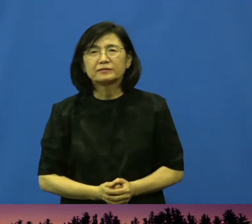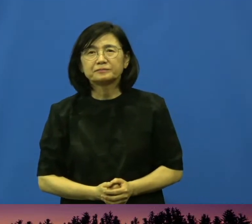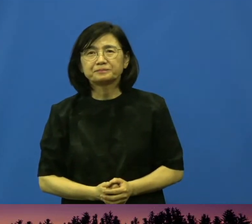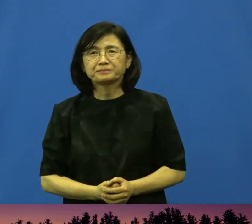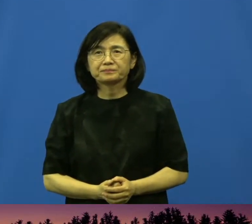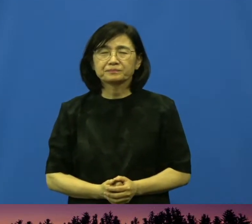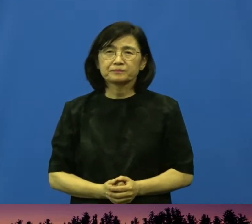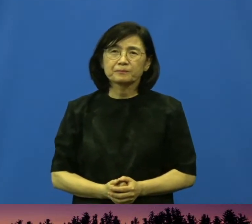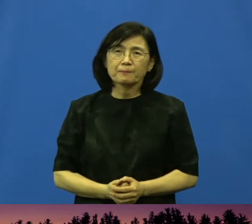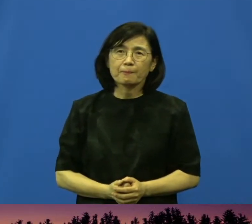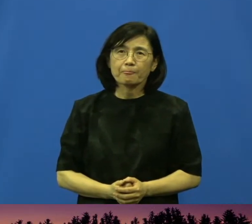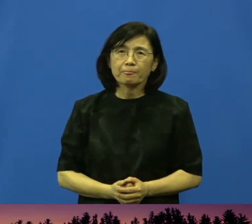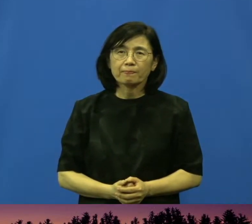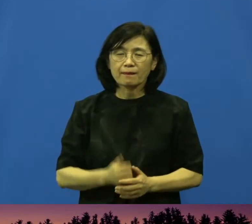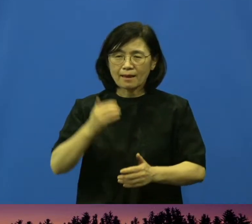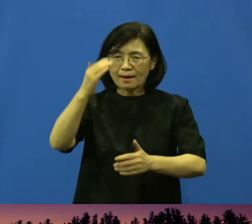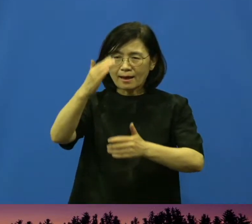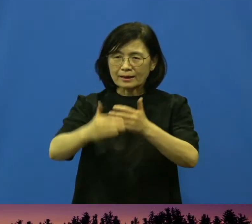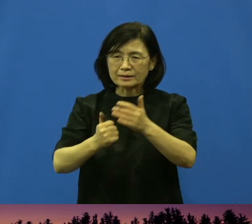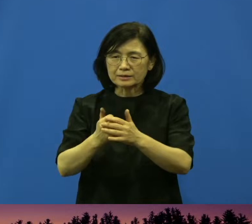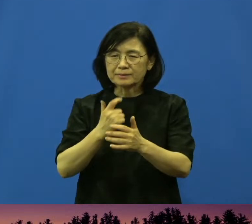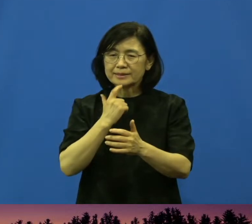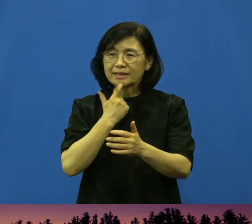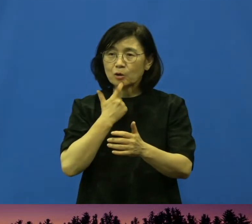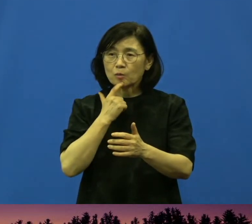취하신 거죠. 허벅지 관절을 부러뜨린 거예요.